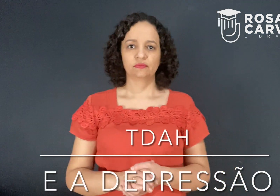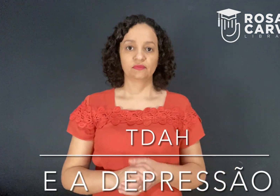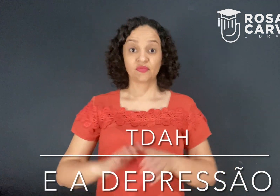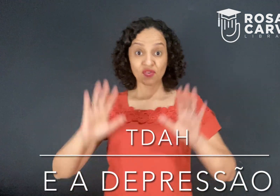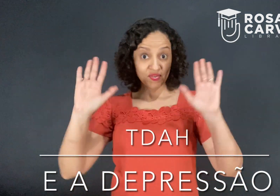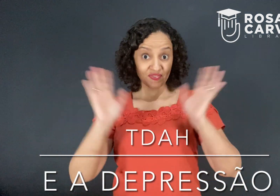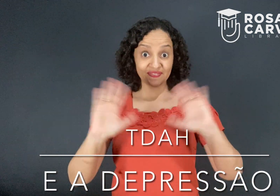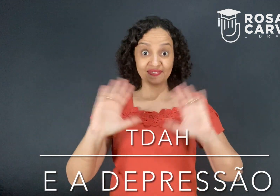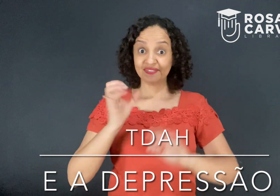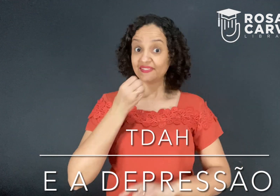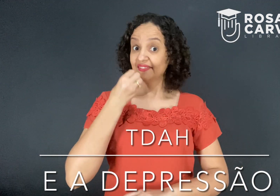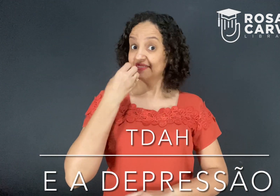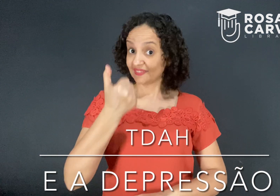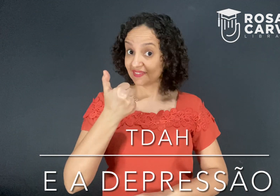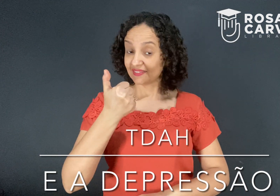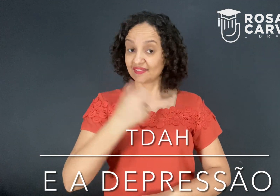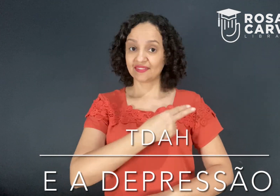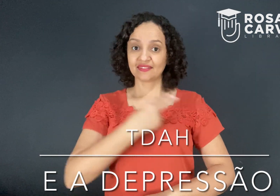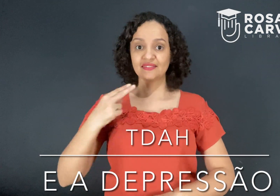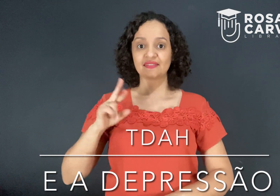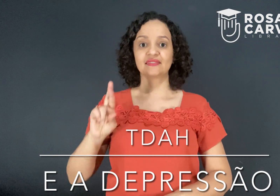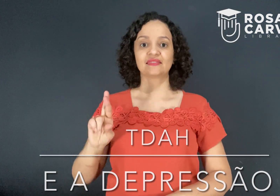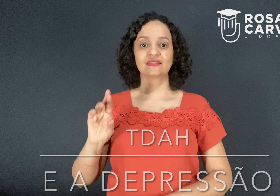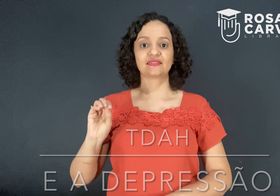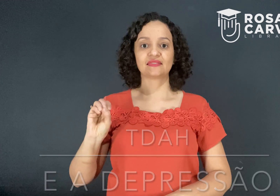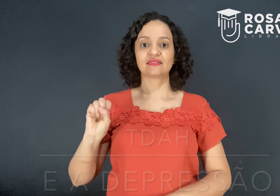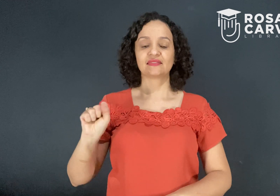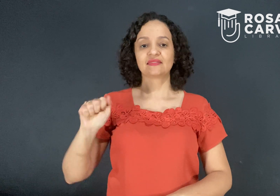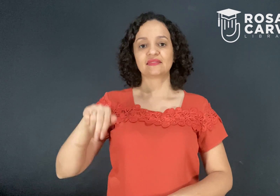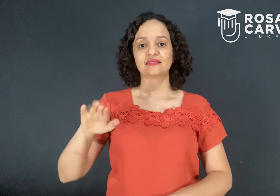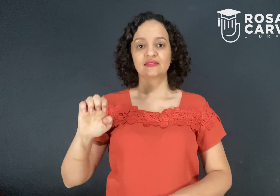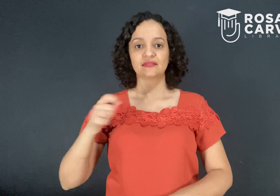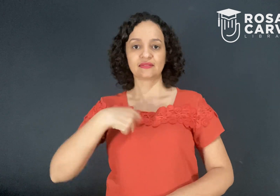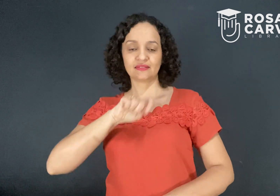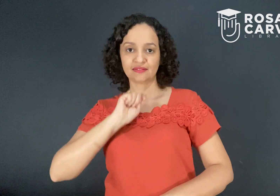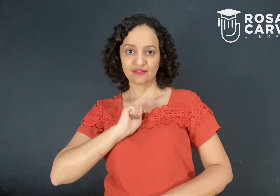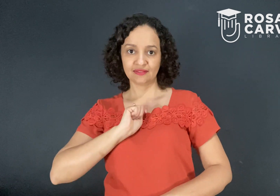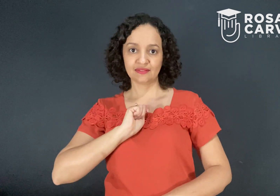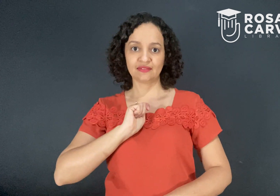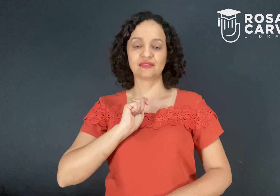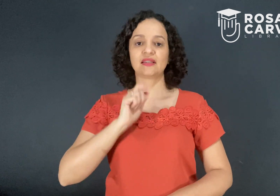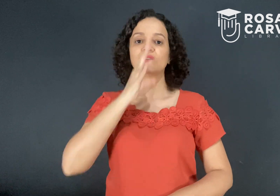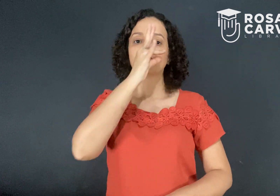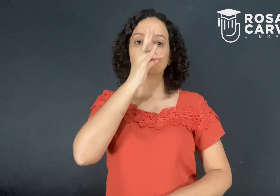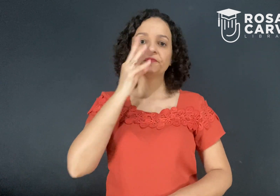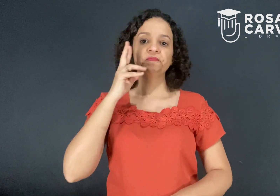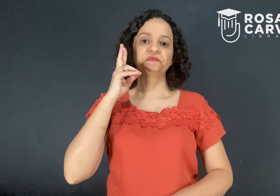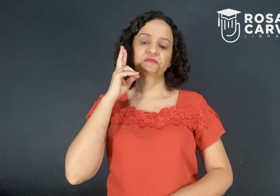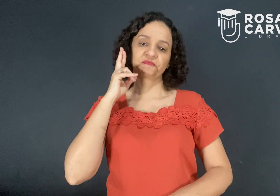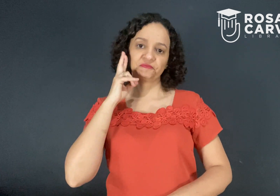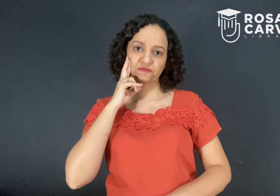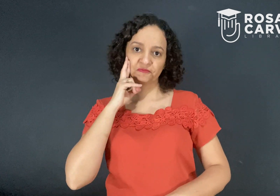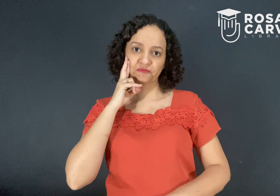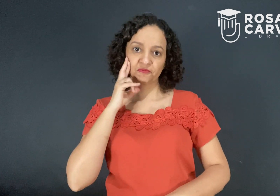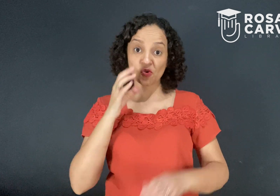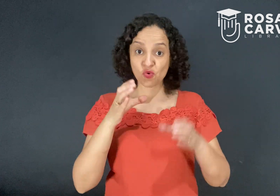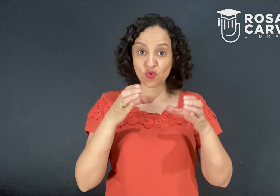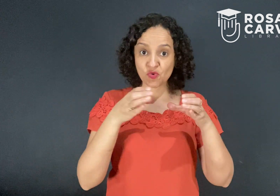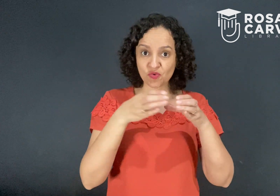Olá, tudo bem? Meu nome é Rosane de Carvalho e esse é o meu sinal na comunidade surda. Hoje eu